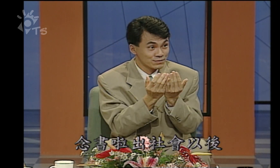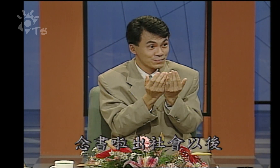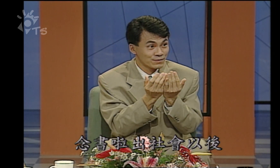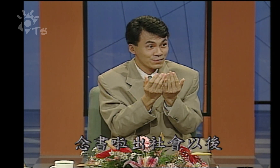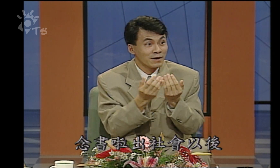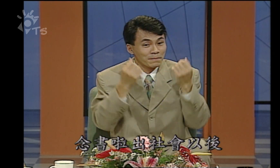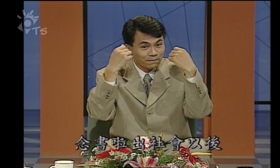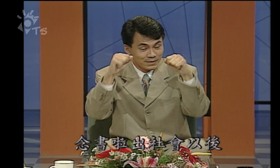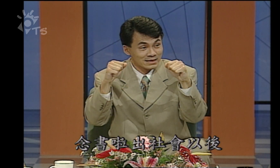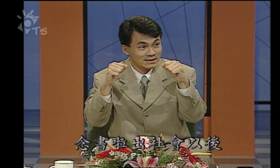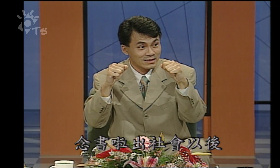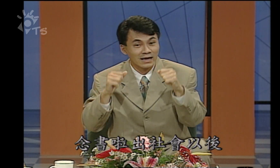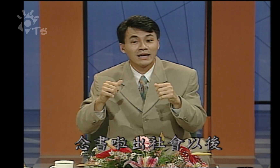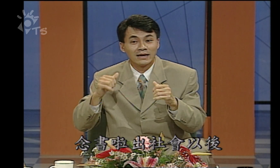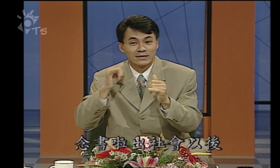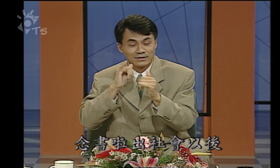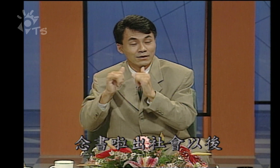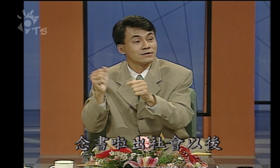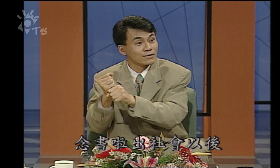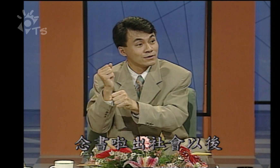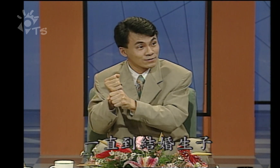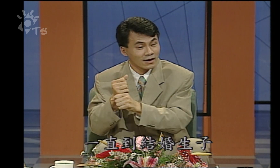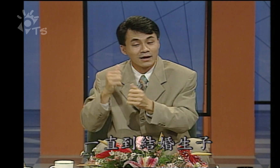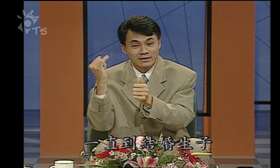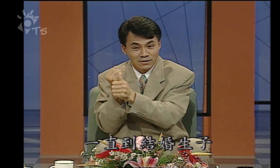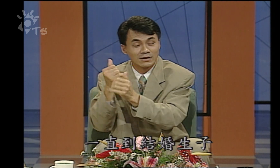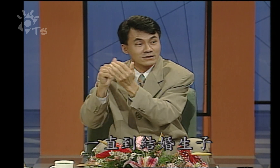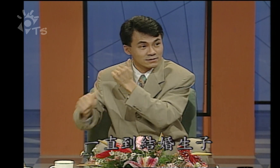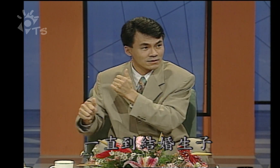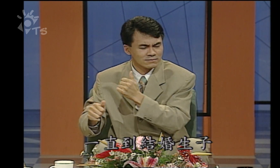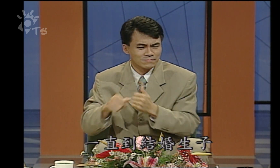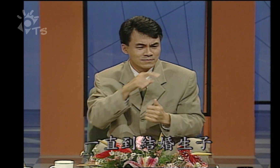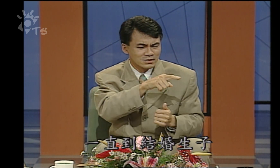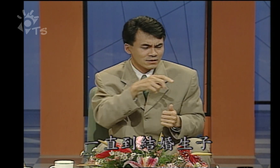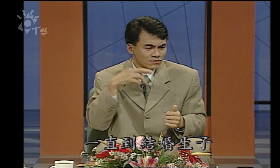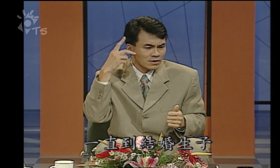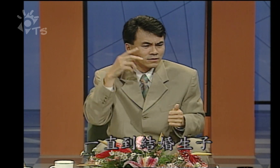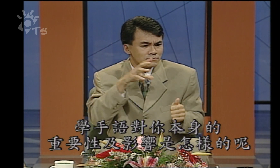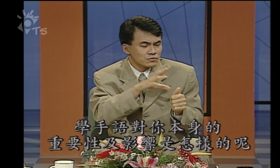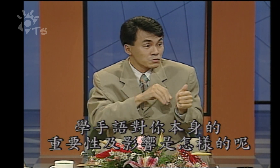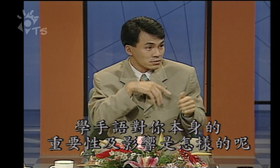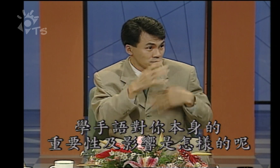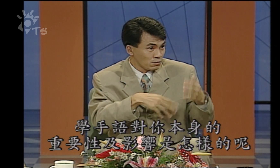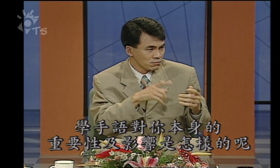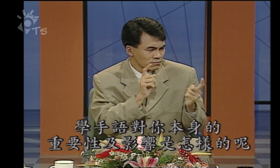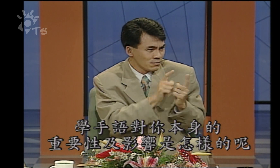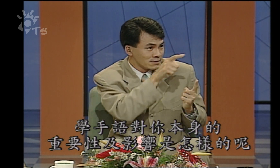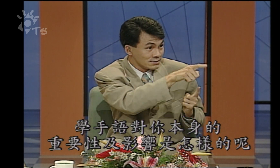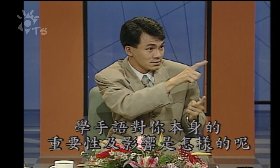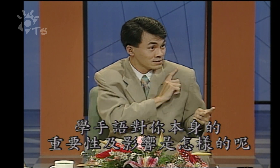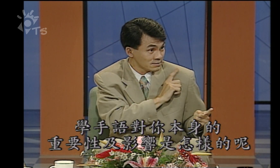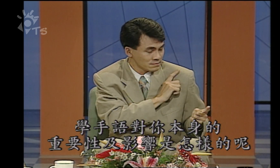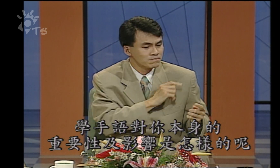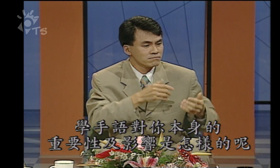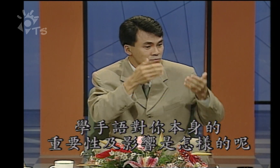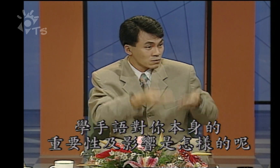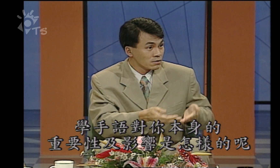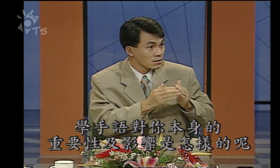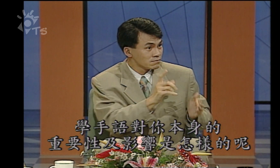书啦，出社会以后，一直到您结婚、生子，学手语啊，对您本身的重要性还有影响